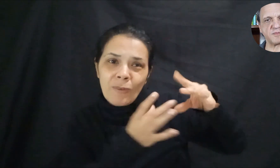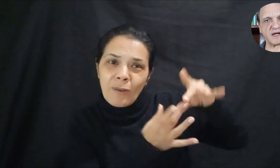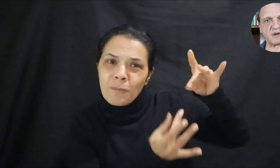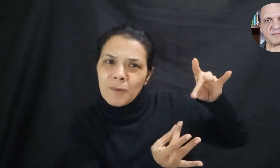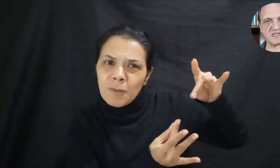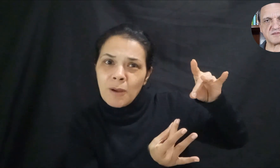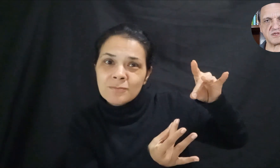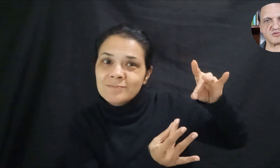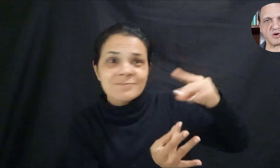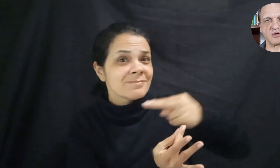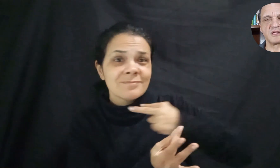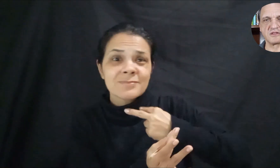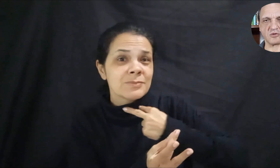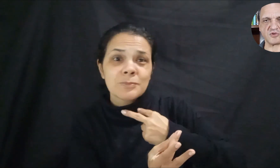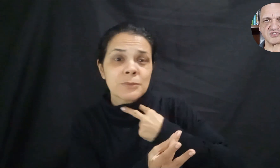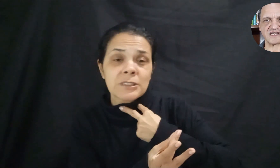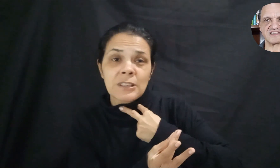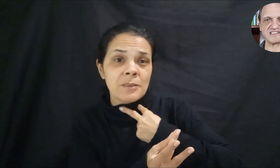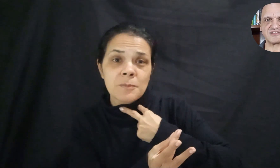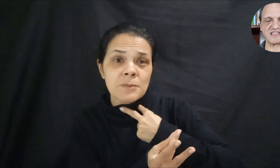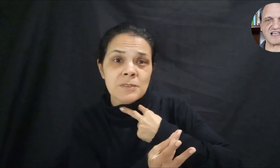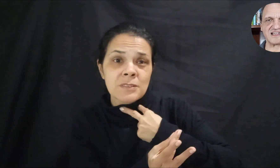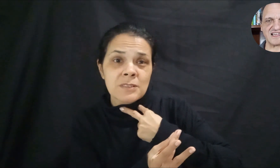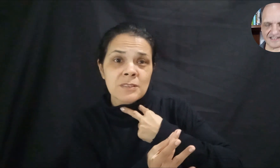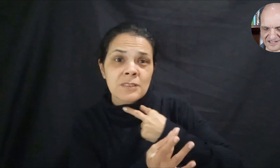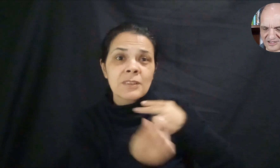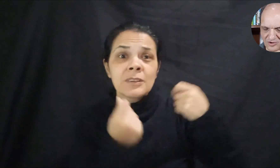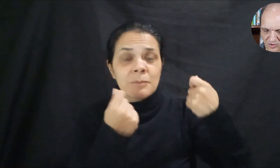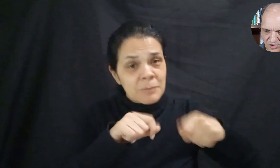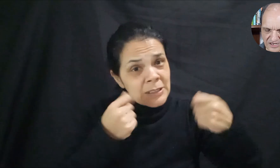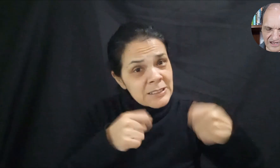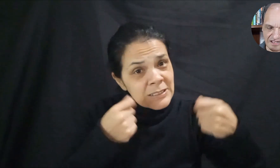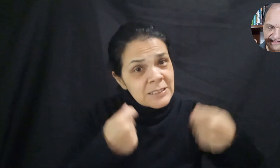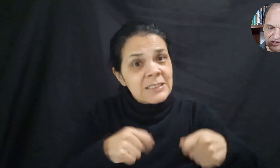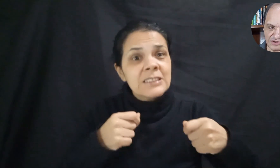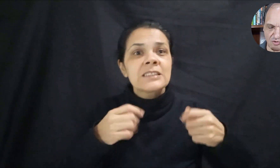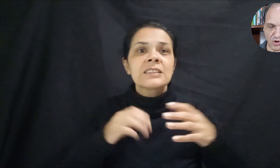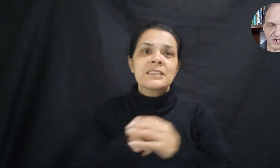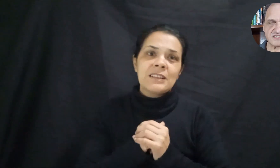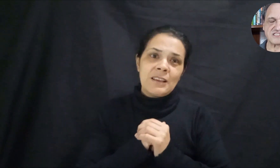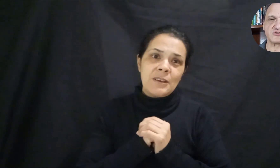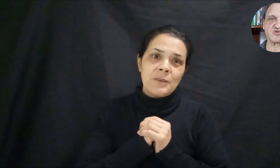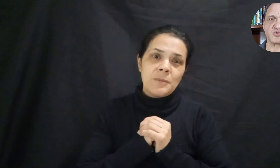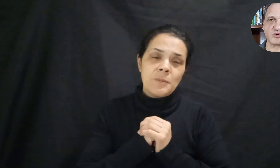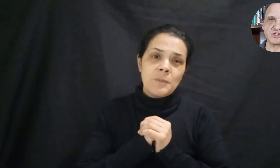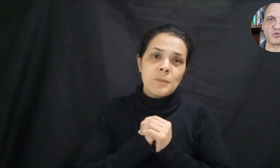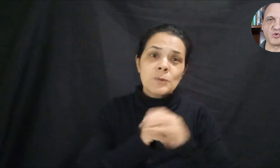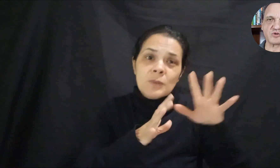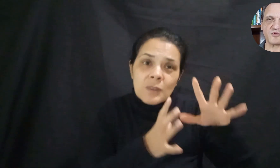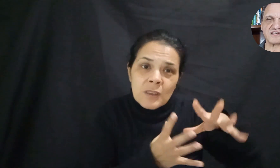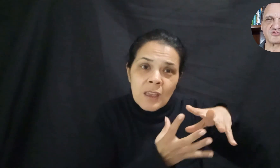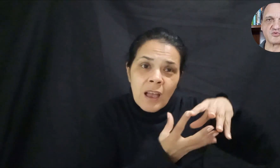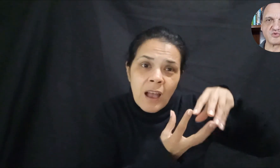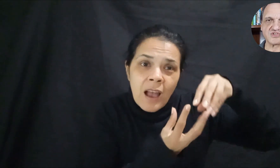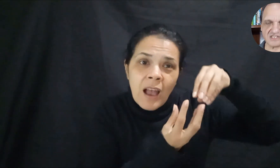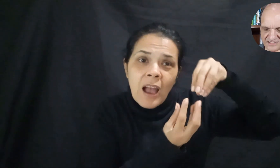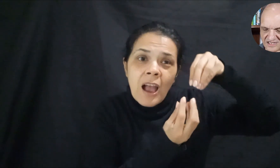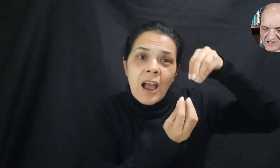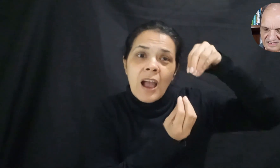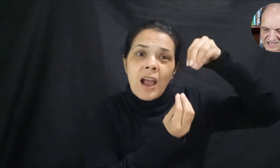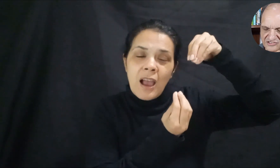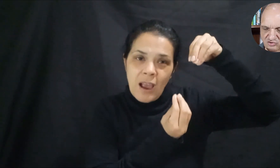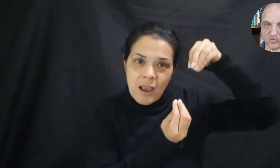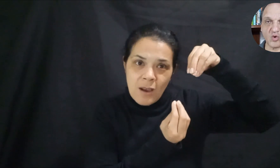nos preocupar com a parte espiritual? Então, por isso que ela está dizendo aqui a Clara, né? Olha, não engordes teu corpo às